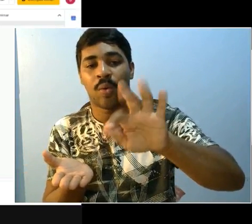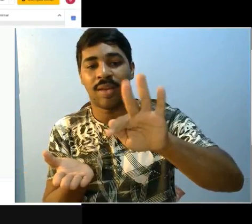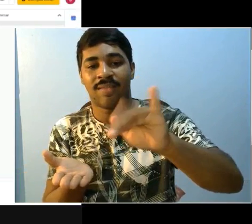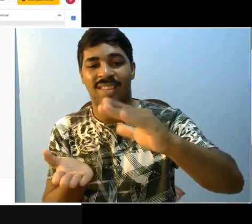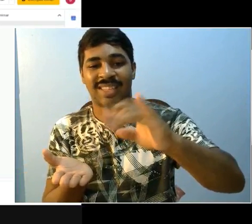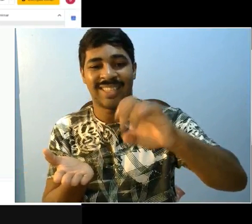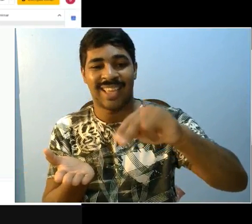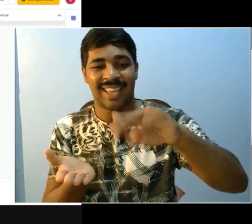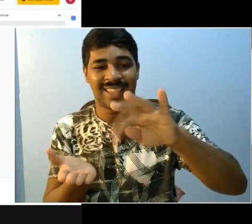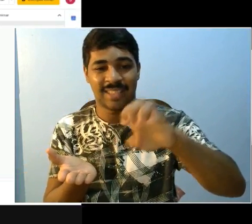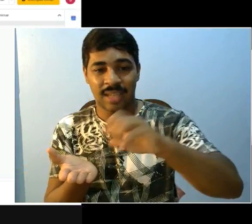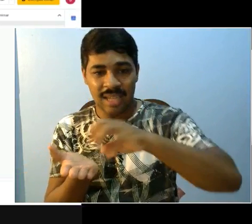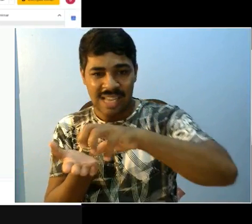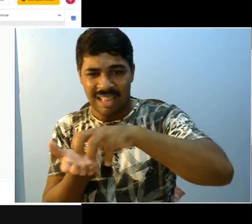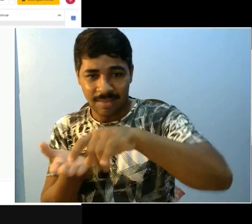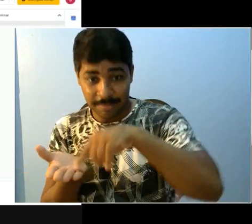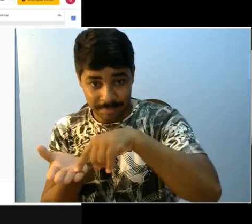lisa.